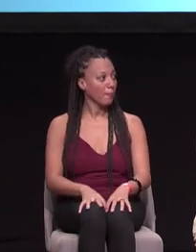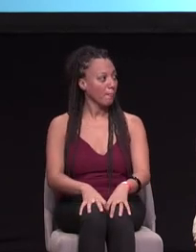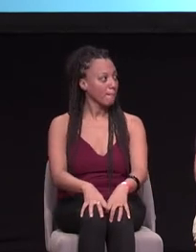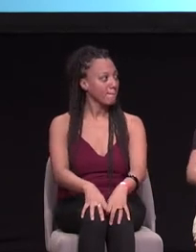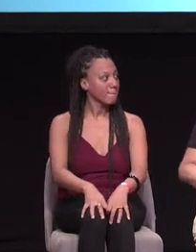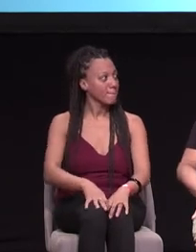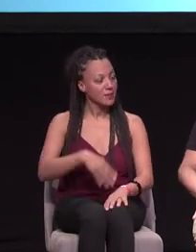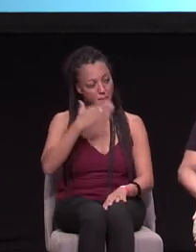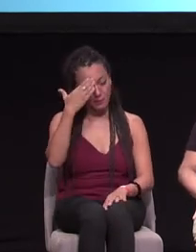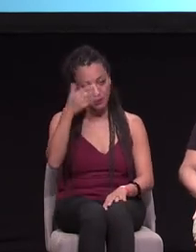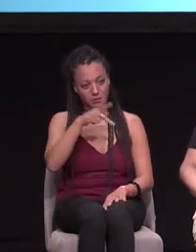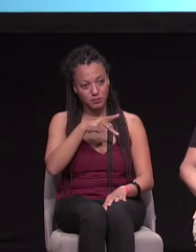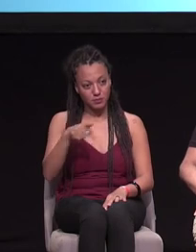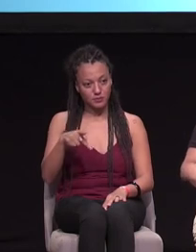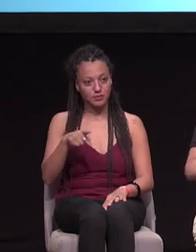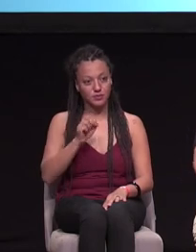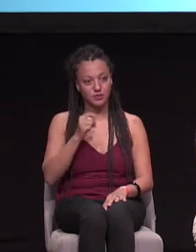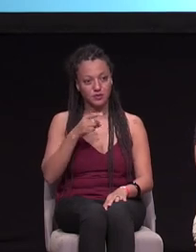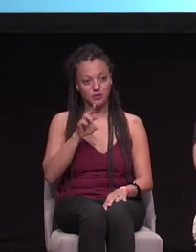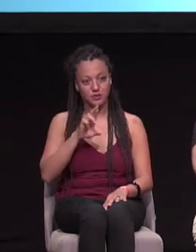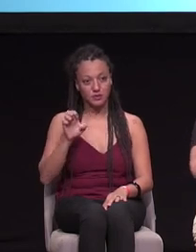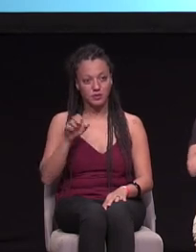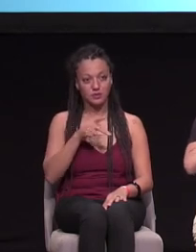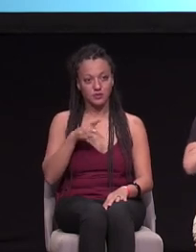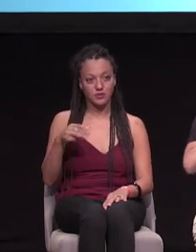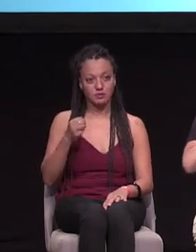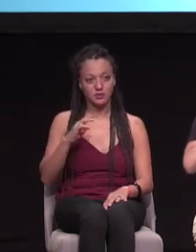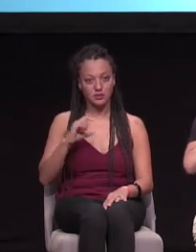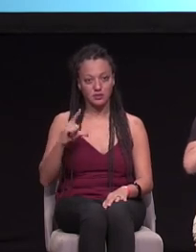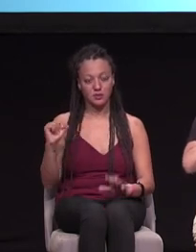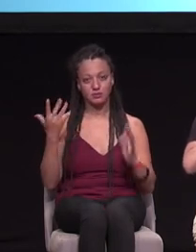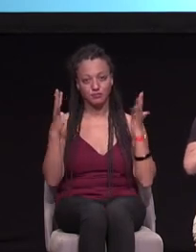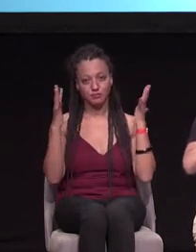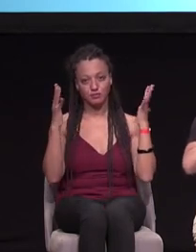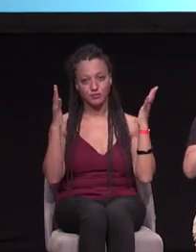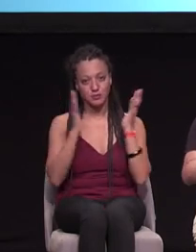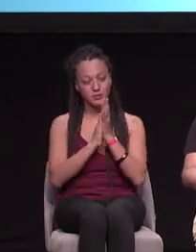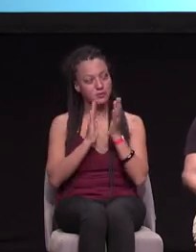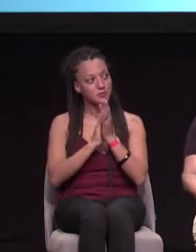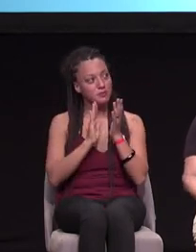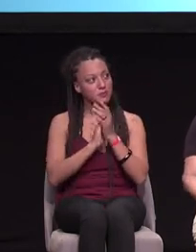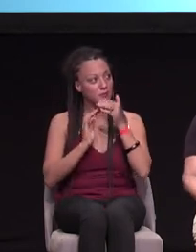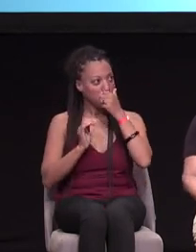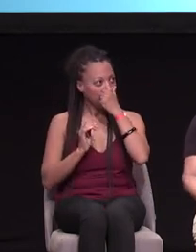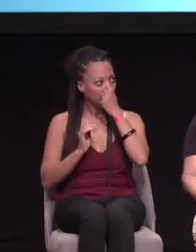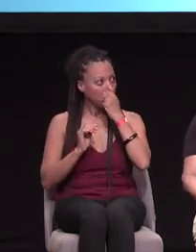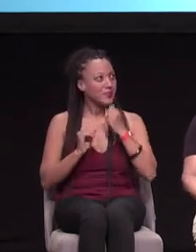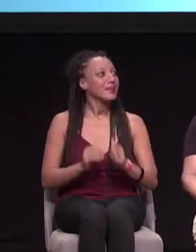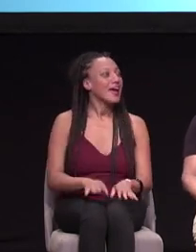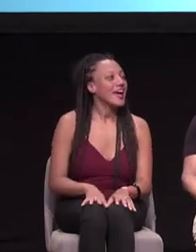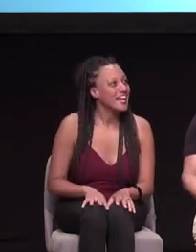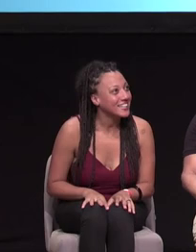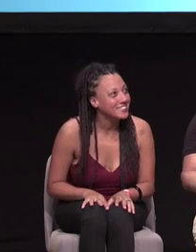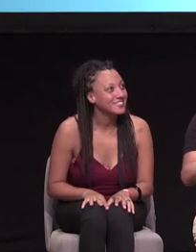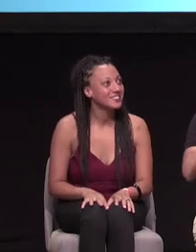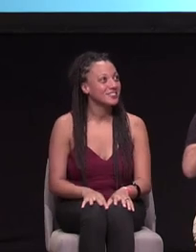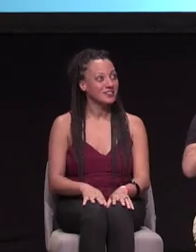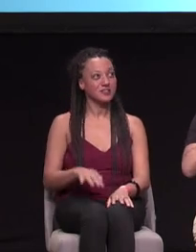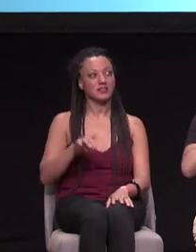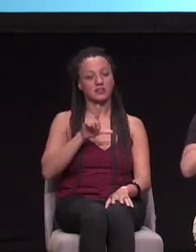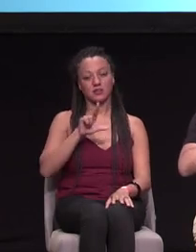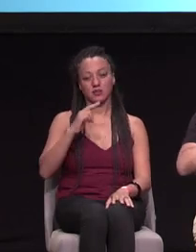obrigado professor andré luís professor marcelo a salva de palmas vamos chamar que o lucas como você chama